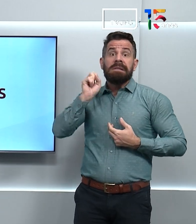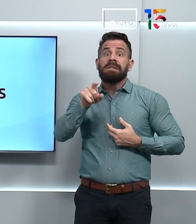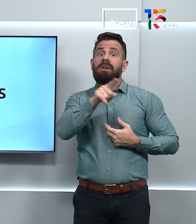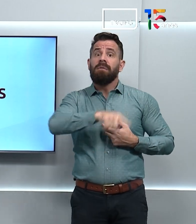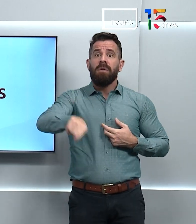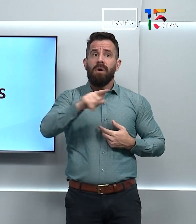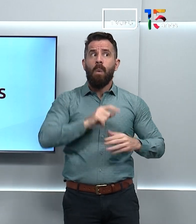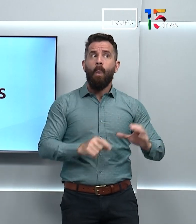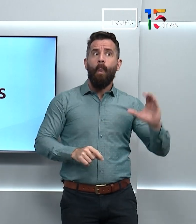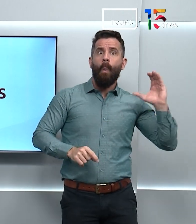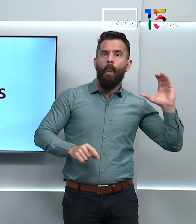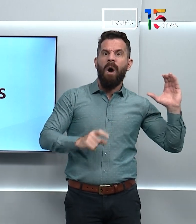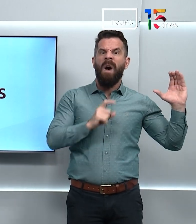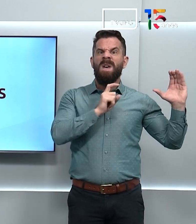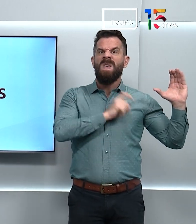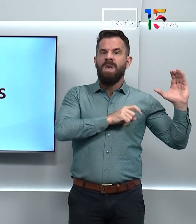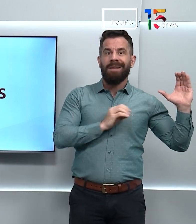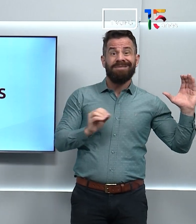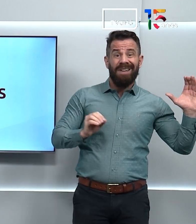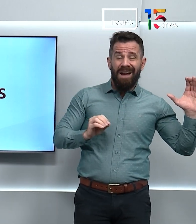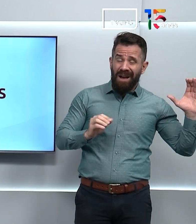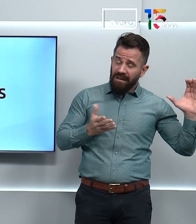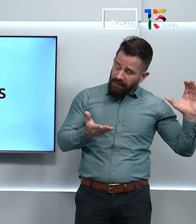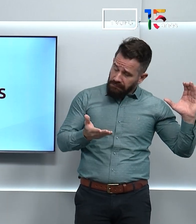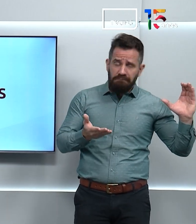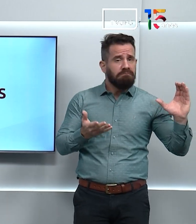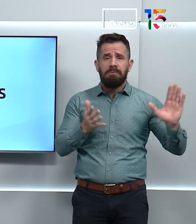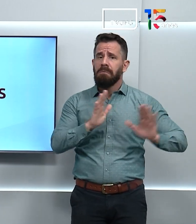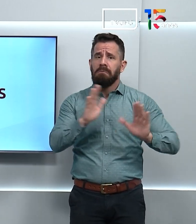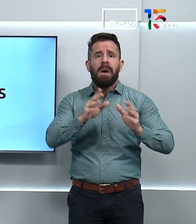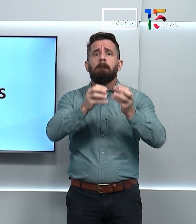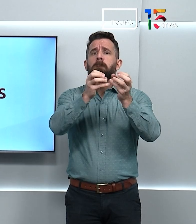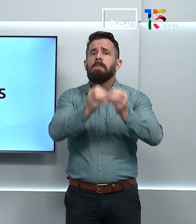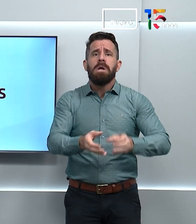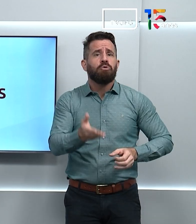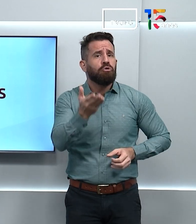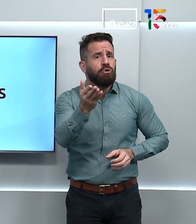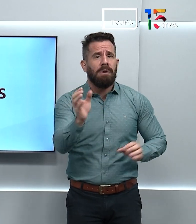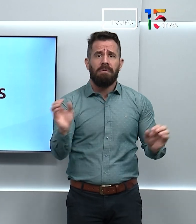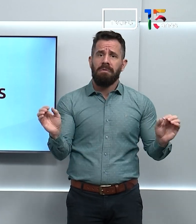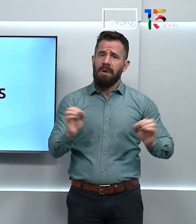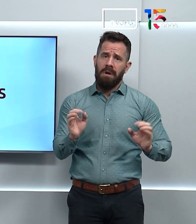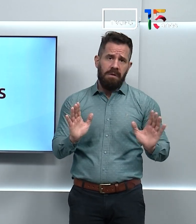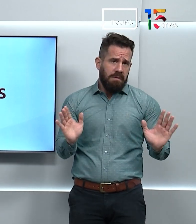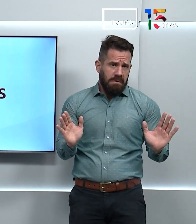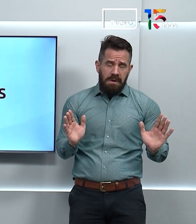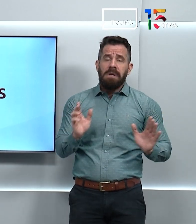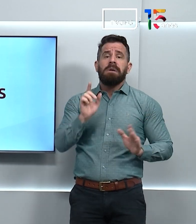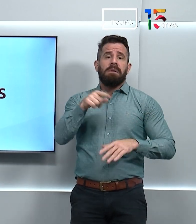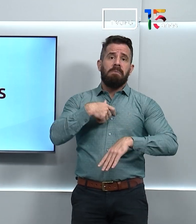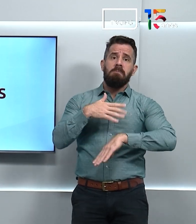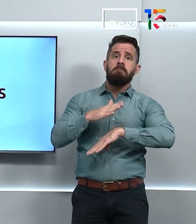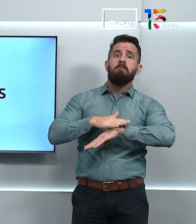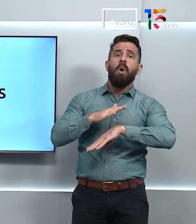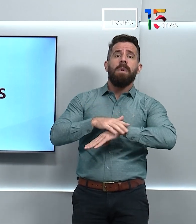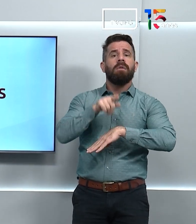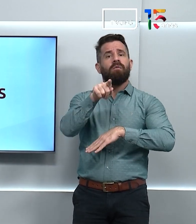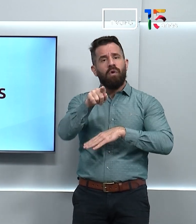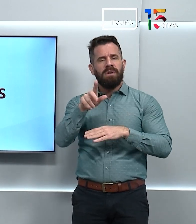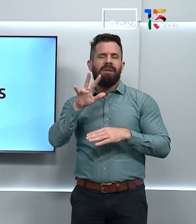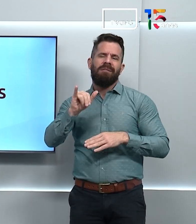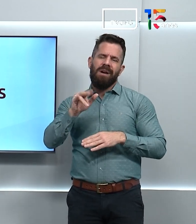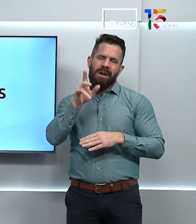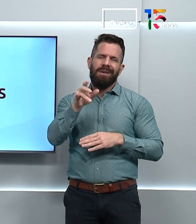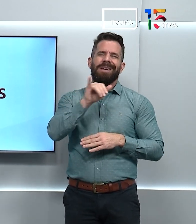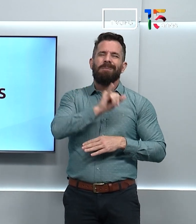suas movimentações sejam fiscalizadas, isso não vai ser prejudicial para você, né? Na hora que você fizer o seu imposto de